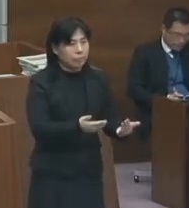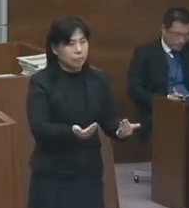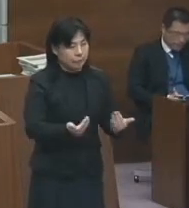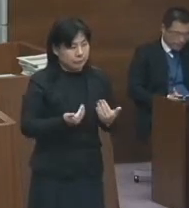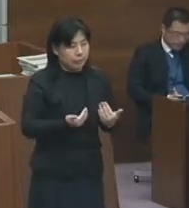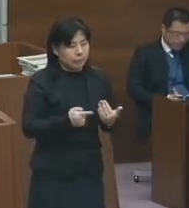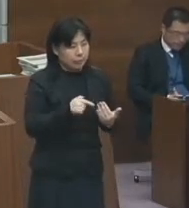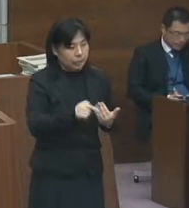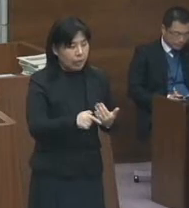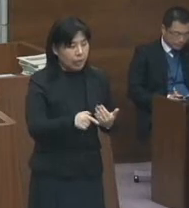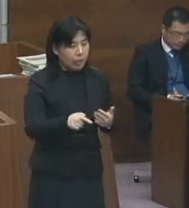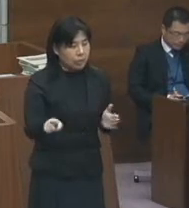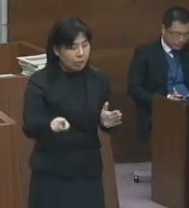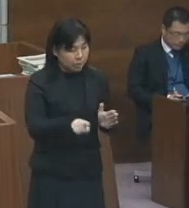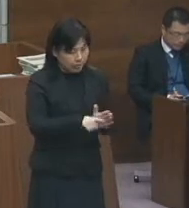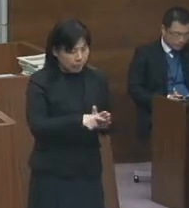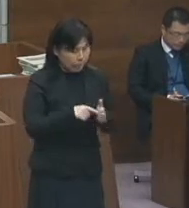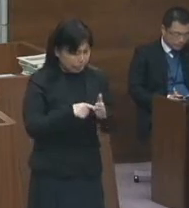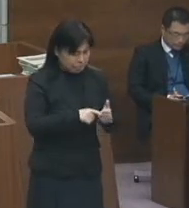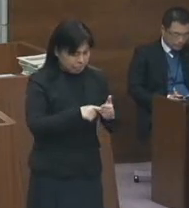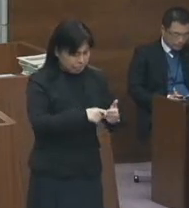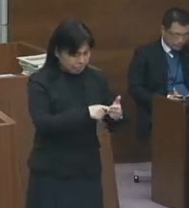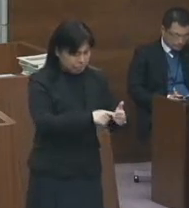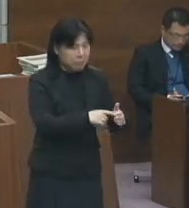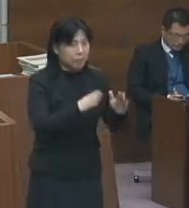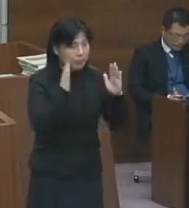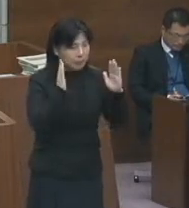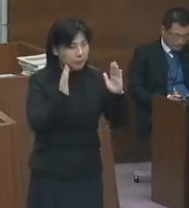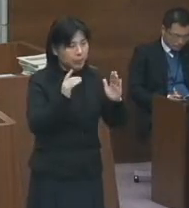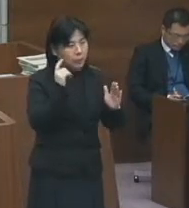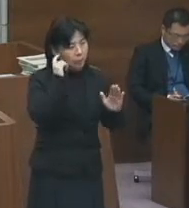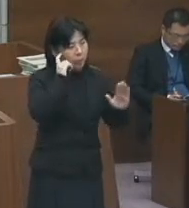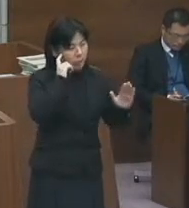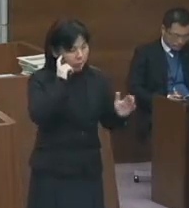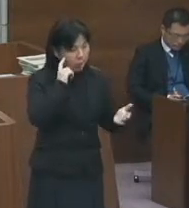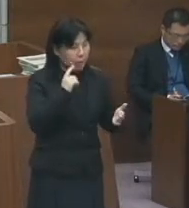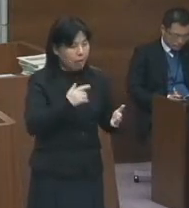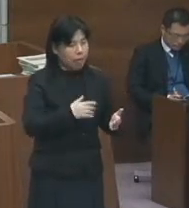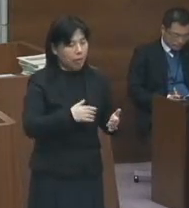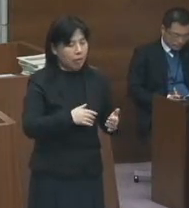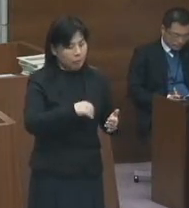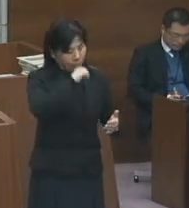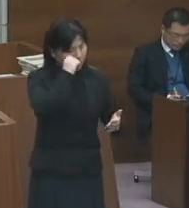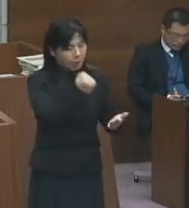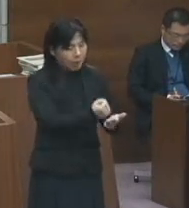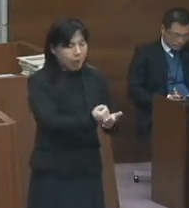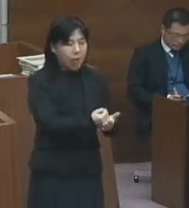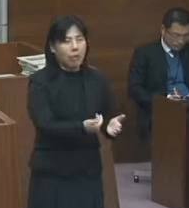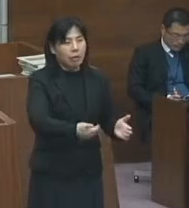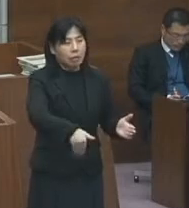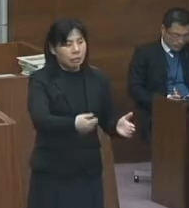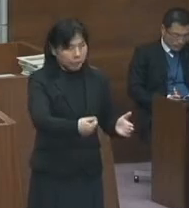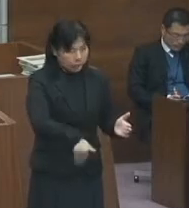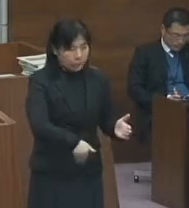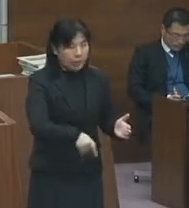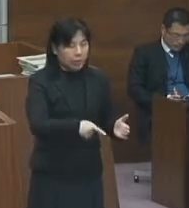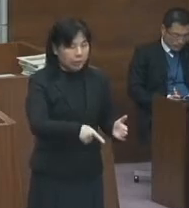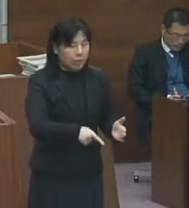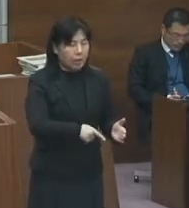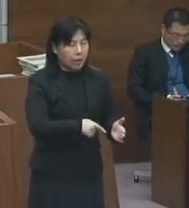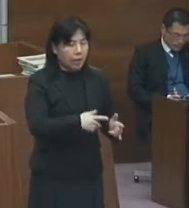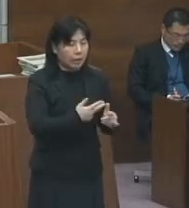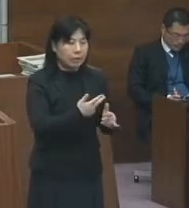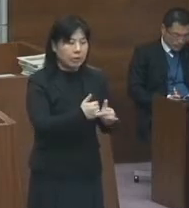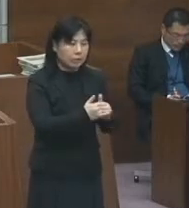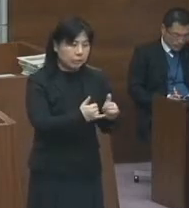みが進められてきたものと認識していますが、満足する結果は得られず、子育て世代の市民からは不安の